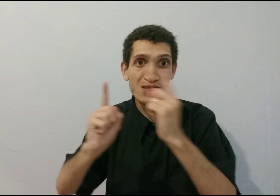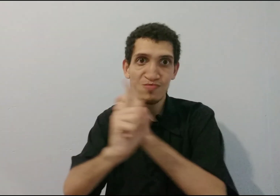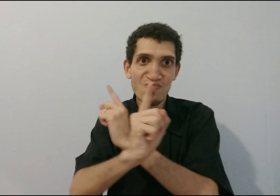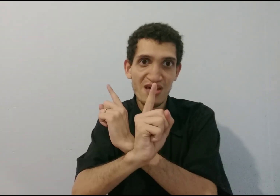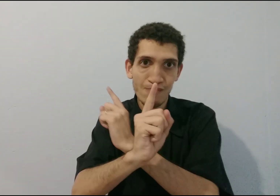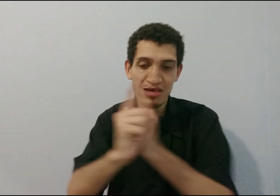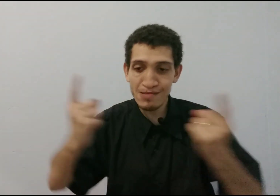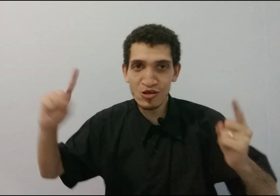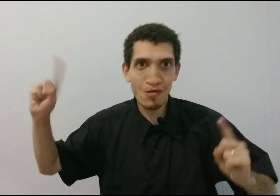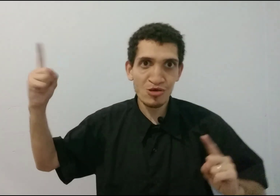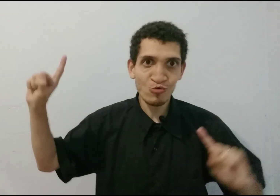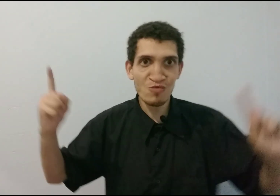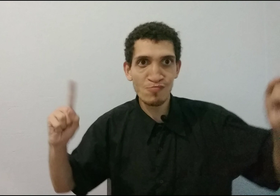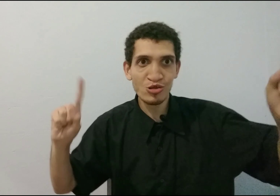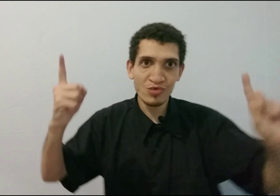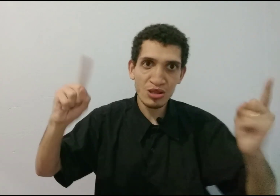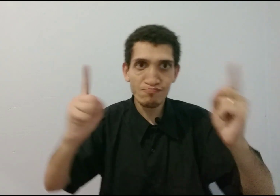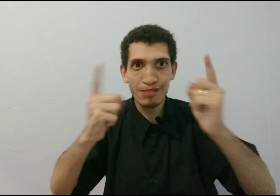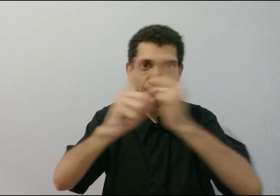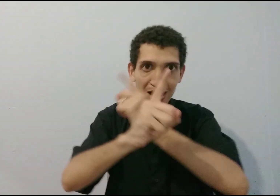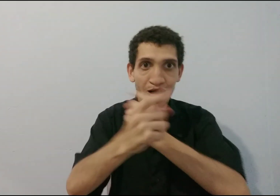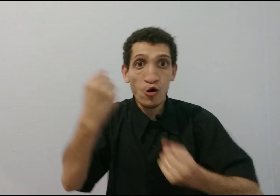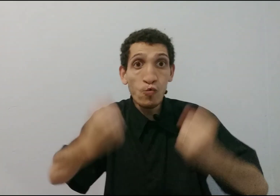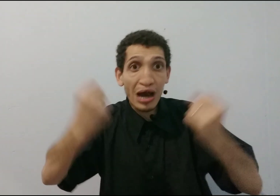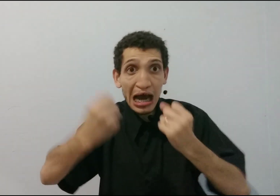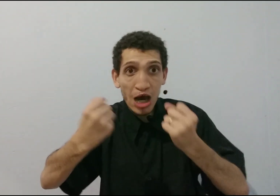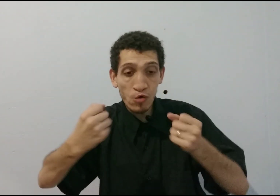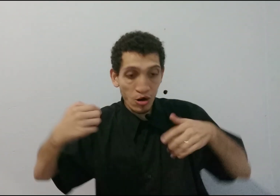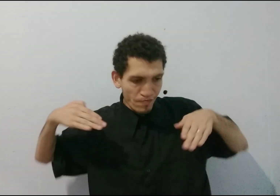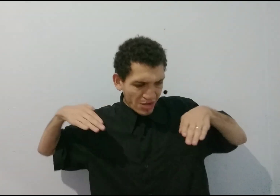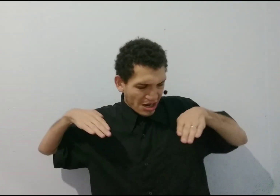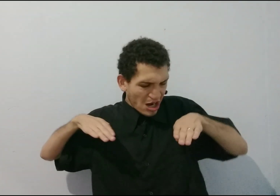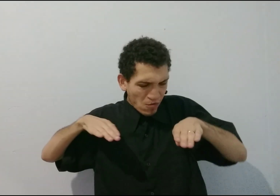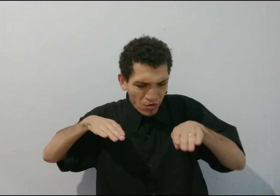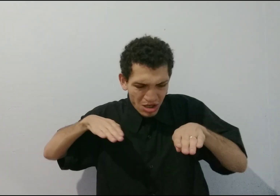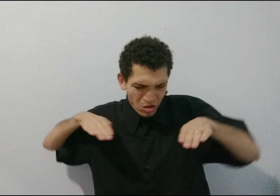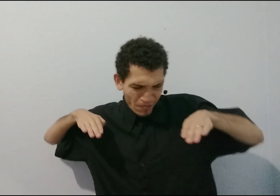perto dela, percebeu? Então, eu estou indo, eu estou indo, pra cá, cá. O arro, Tá com isso, não?